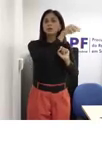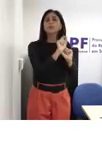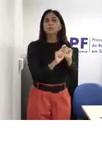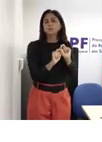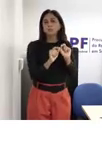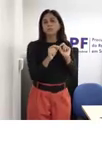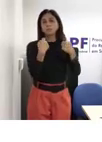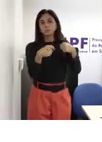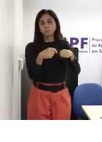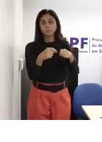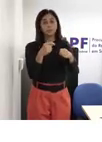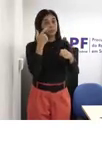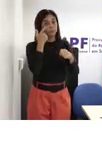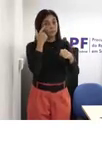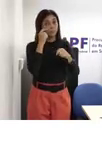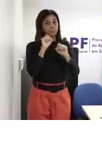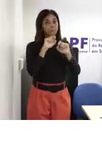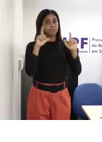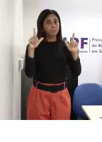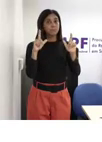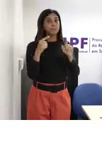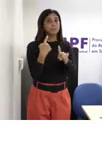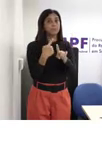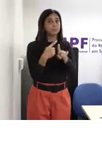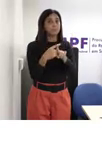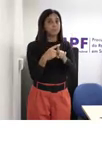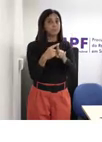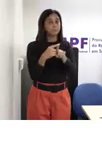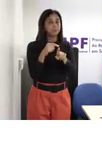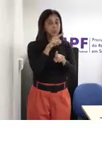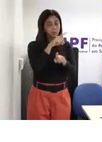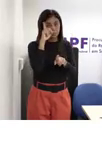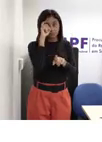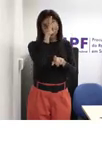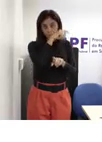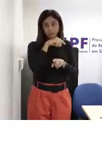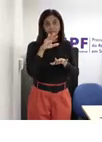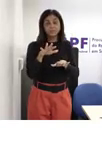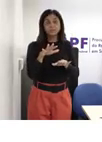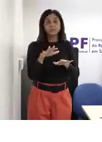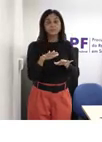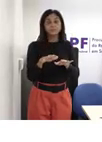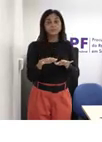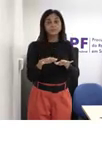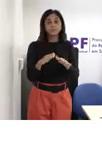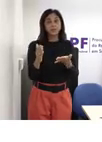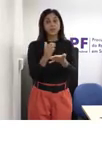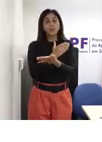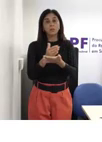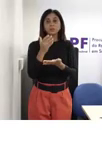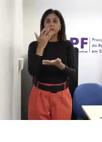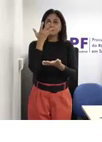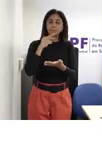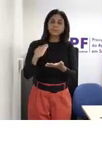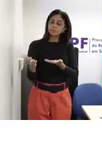forma tão complexa que infelizmente nós temos essa tipologia do recrutamento de crianças adolescentes para poder